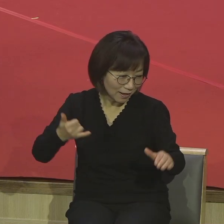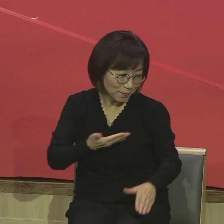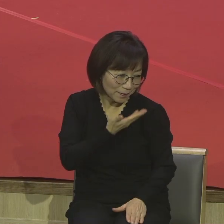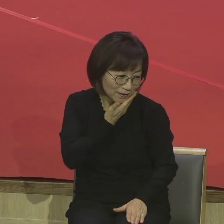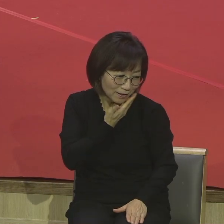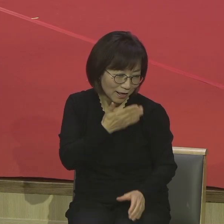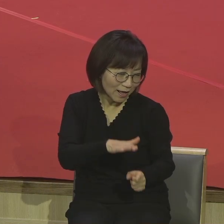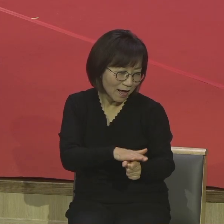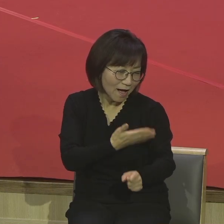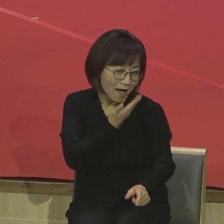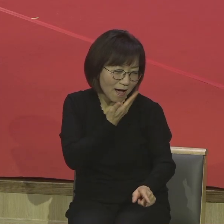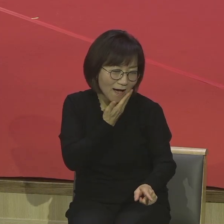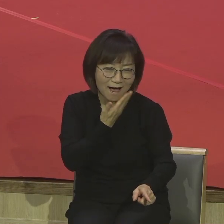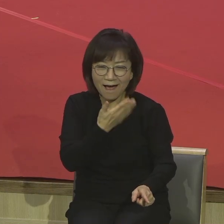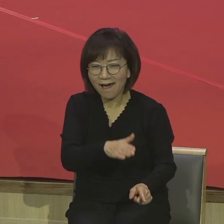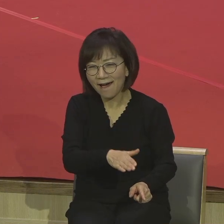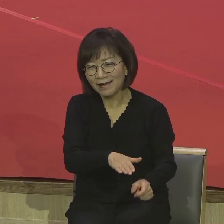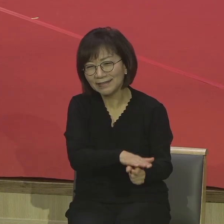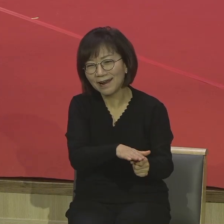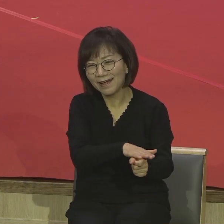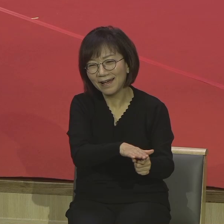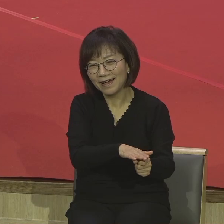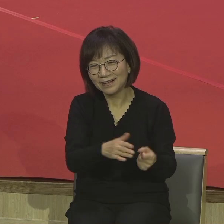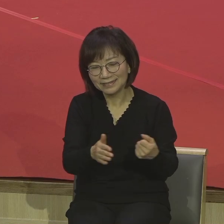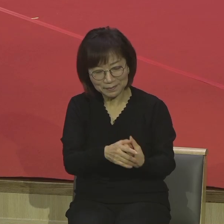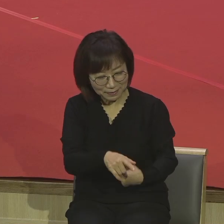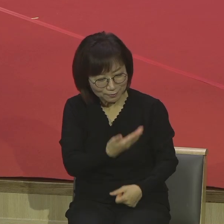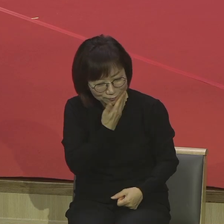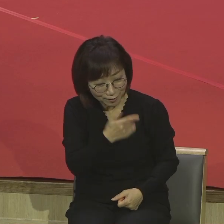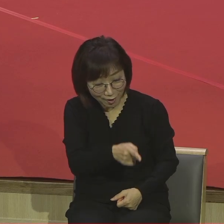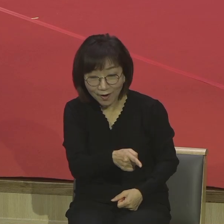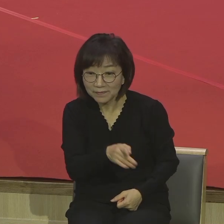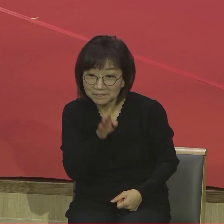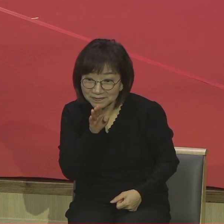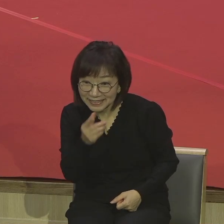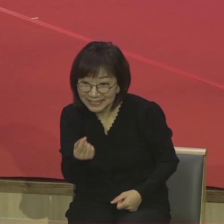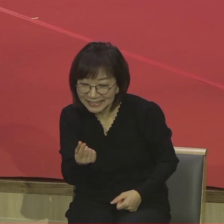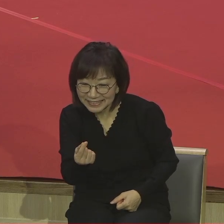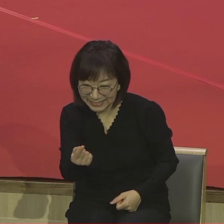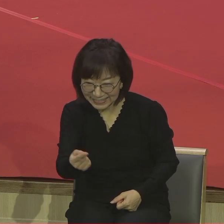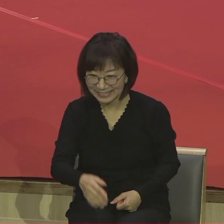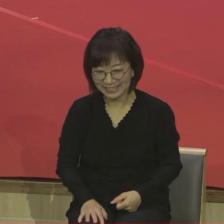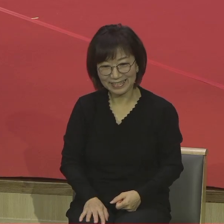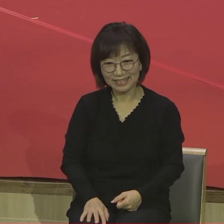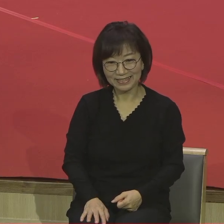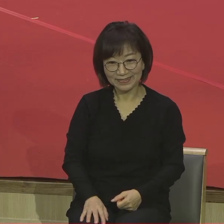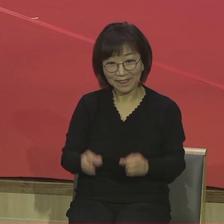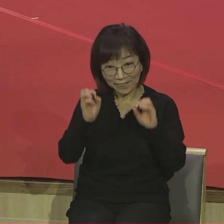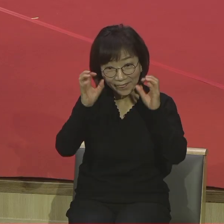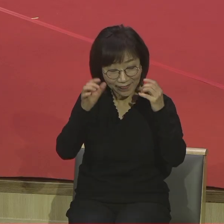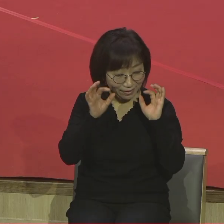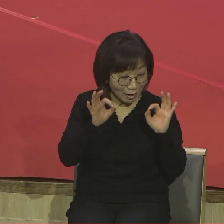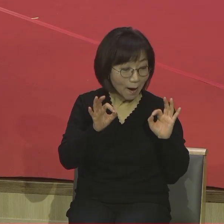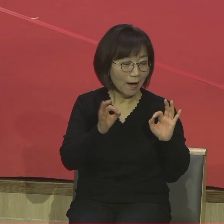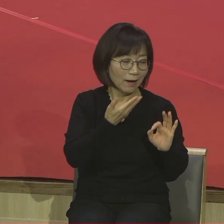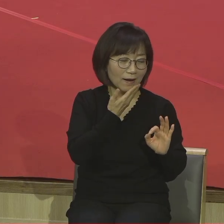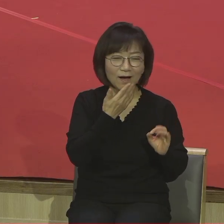사랑스러워서 그 키울 때 보면 뭐 하는 모든 것이 다 사랑스럽다. 그 이상으로